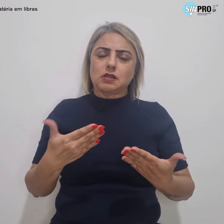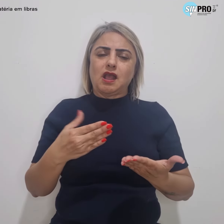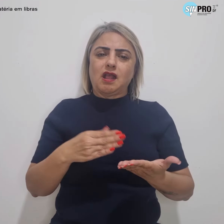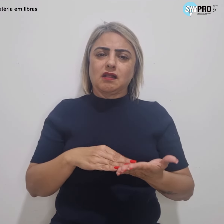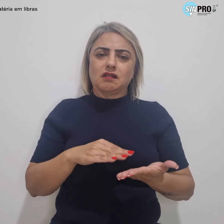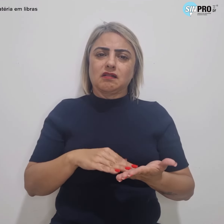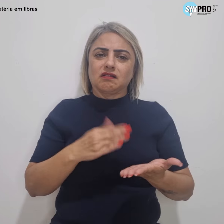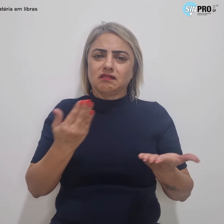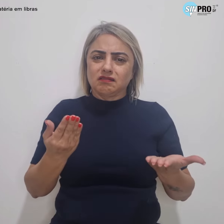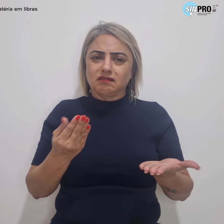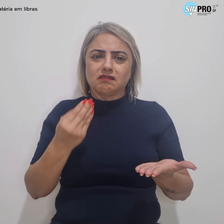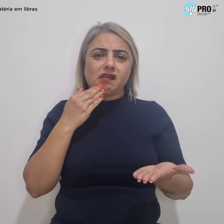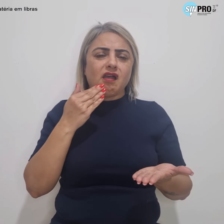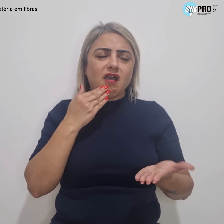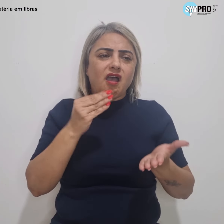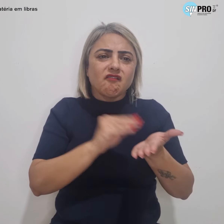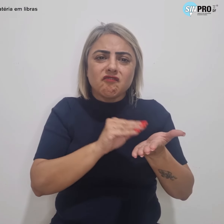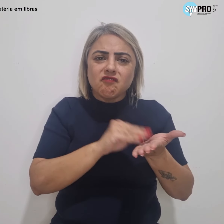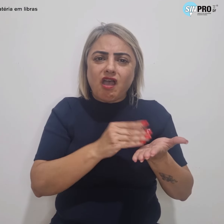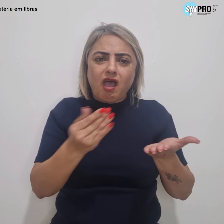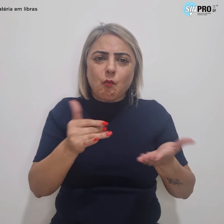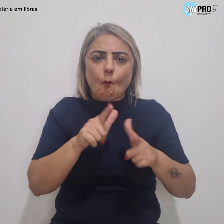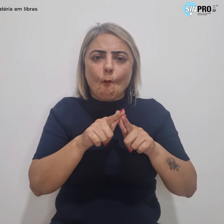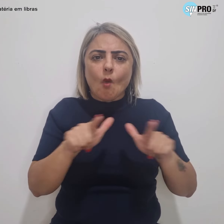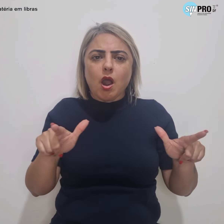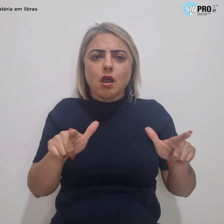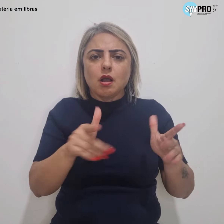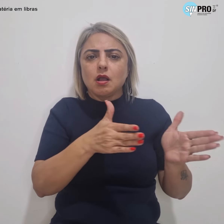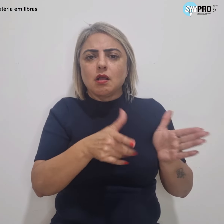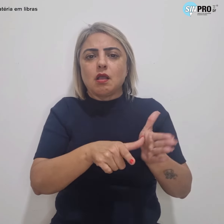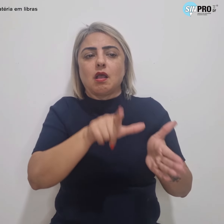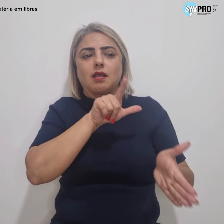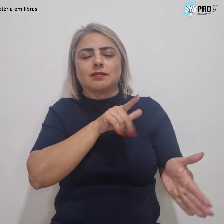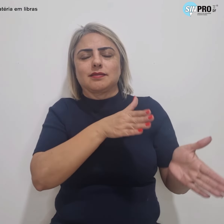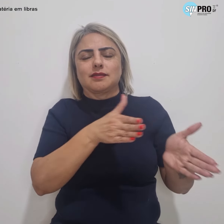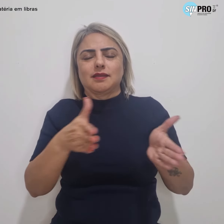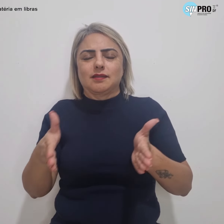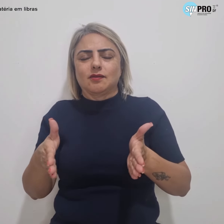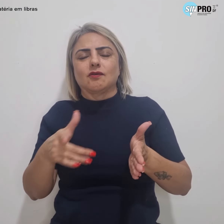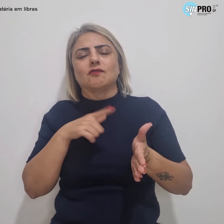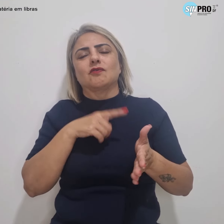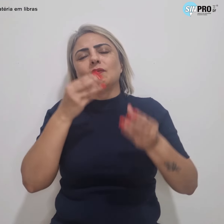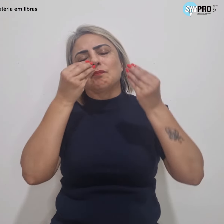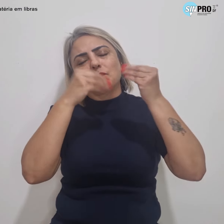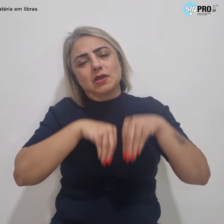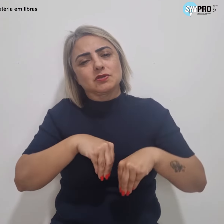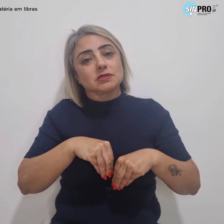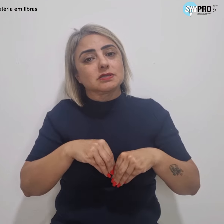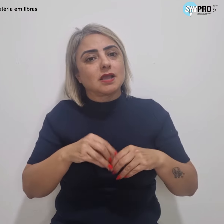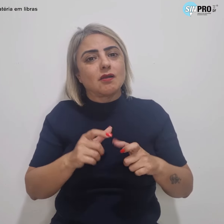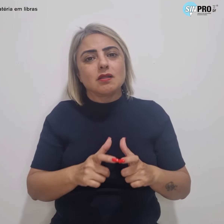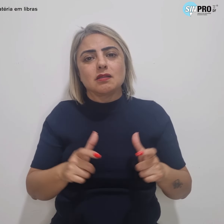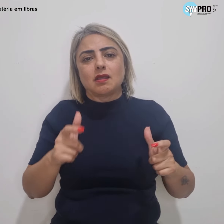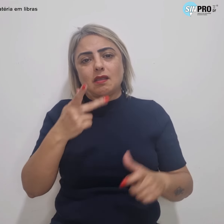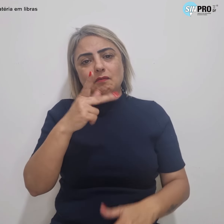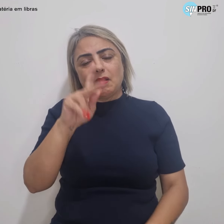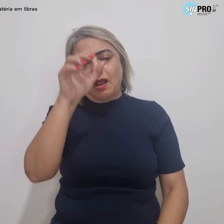no período anterior a 2023 foi muito danoso para a aprendizagem.